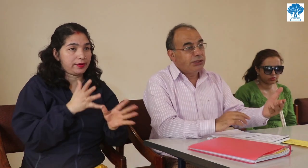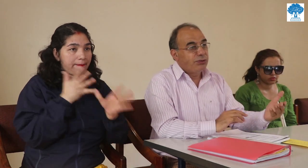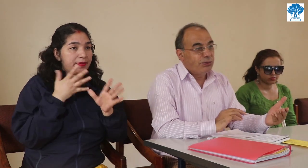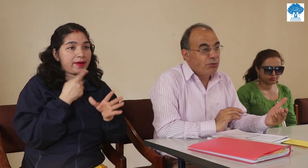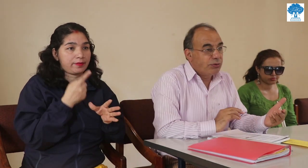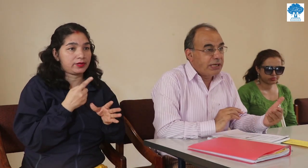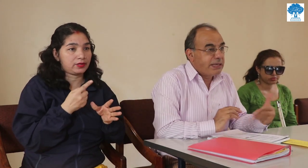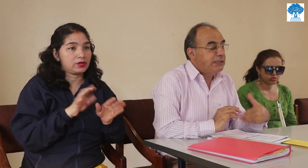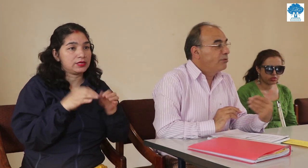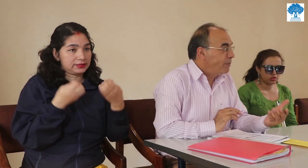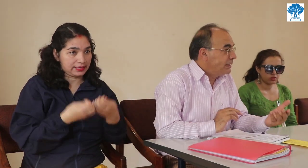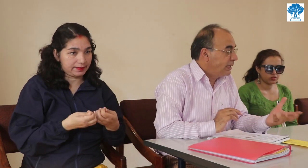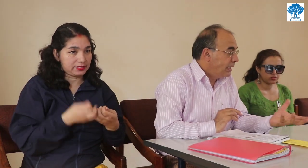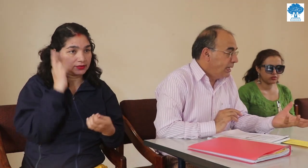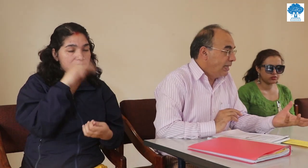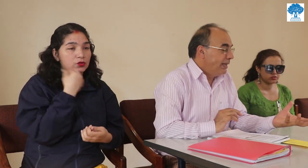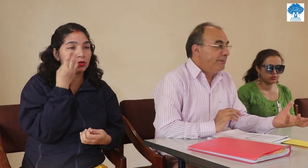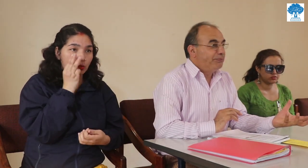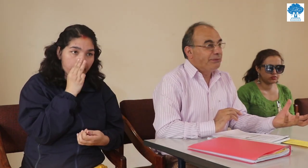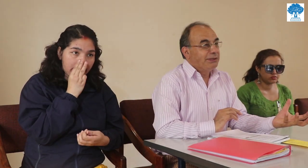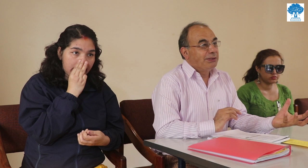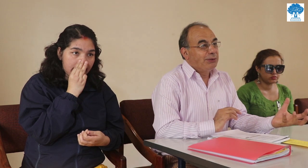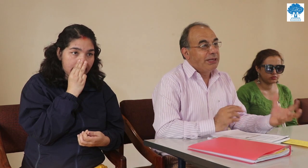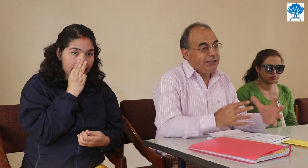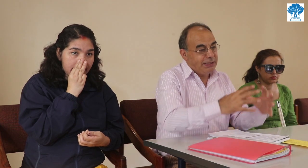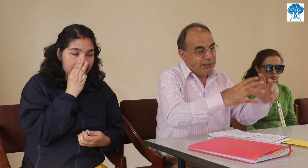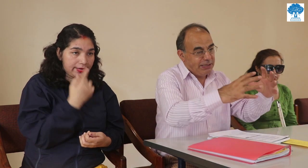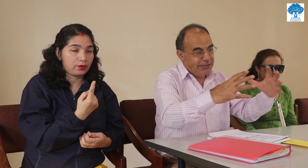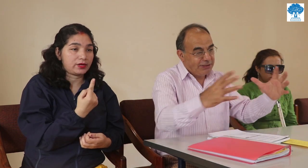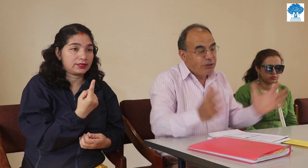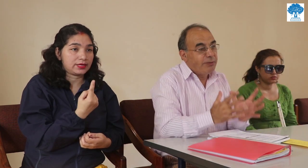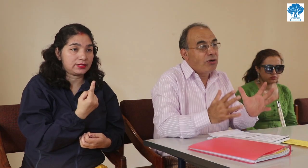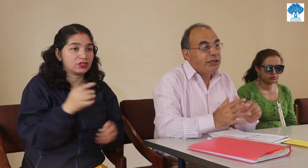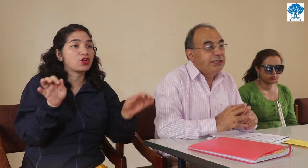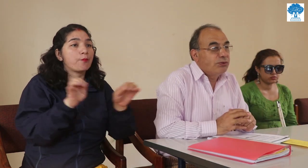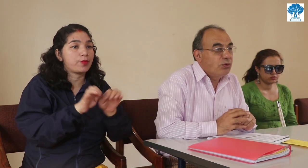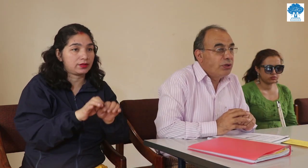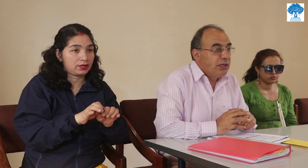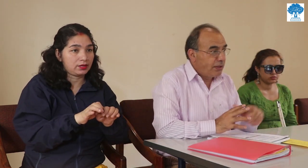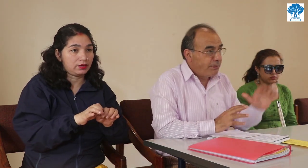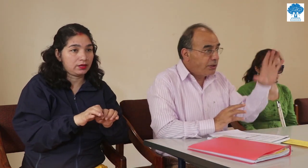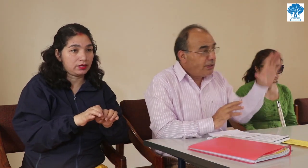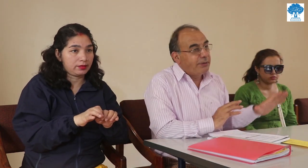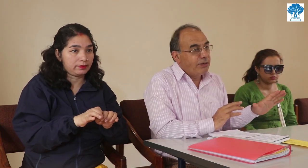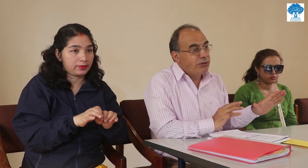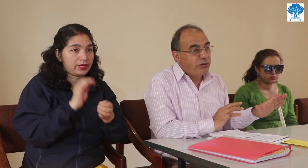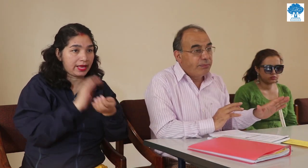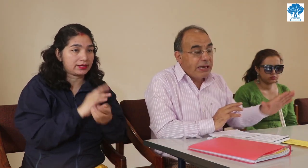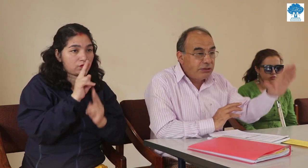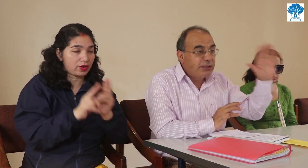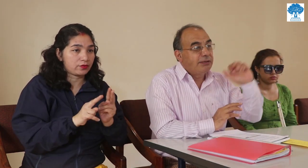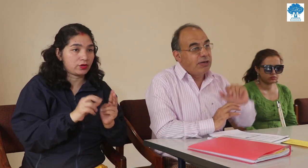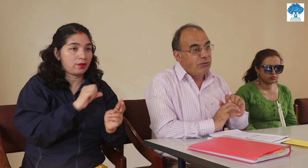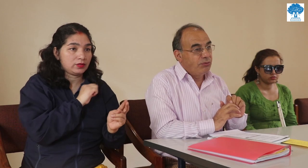सोसियल इन्स्टिट्युसन हो, सामाजिक रूपमा चाहिँ एउटा चाहिँ सम्बन्धमा रहने चिज हो. तर प्रजनन भनेको चाहिँ